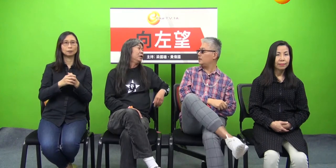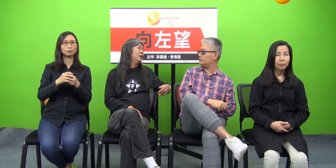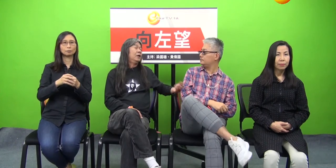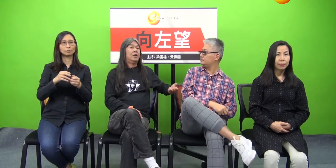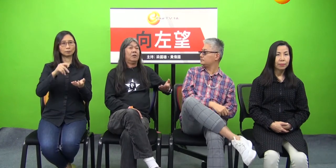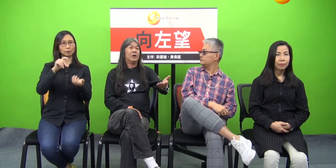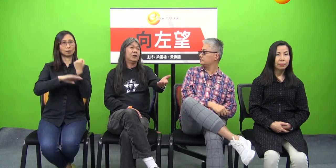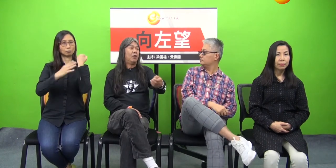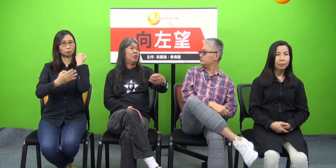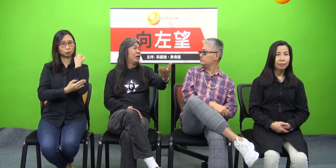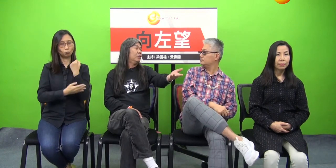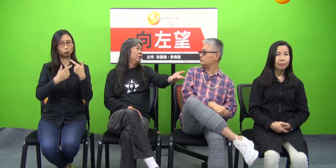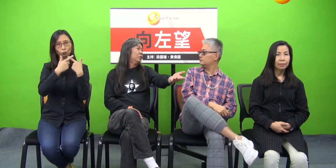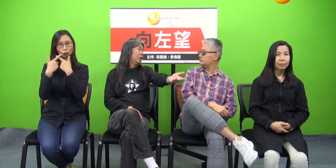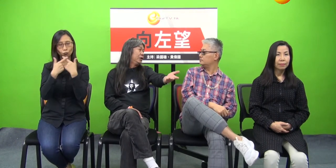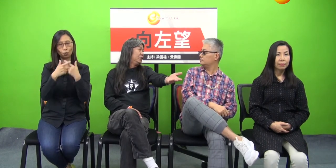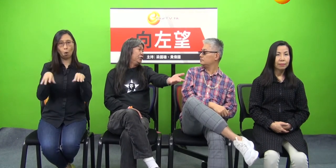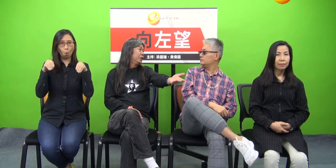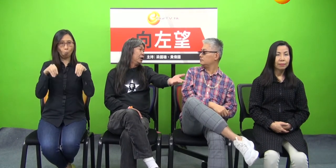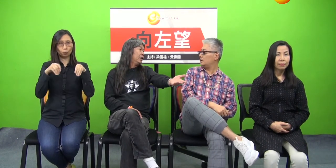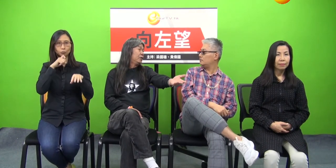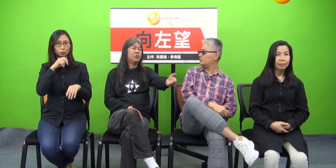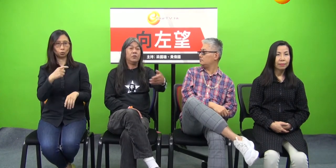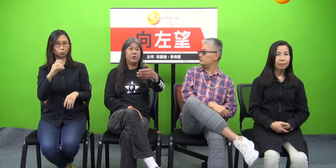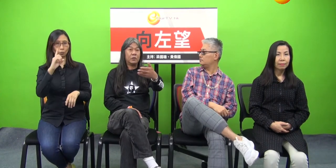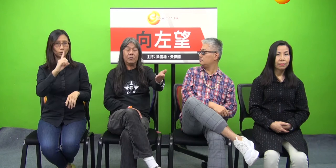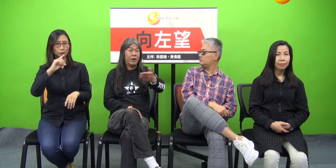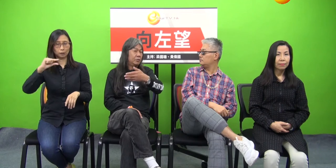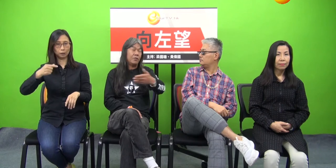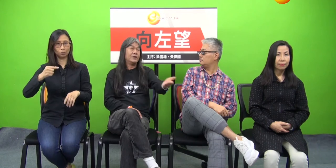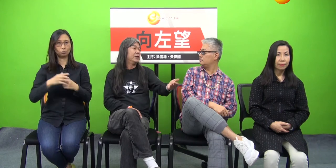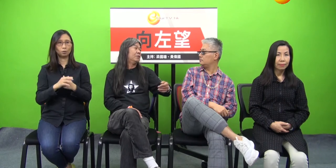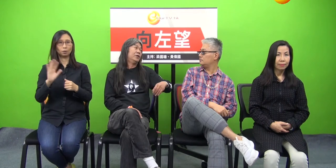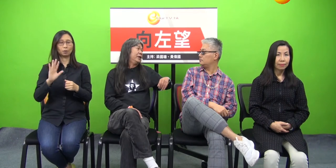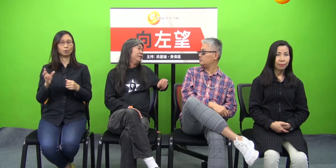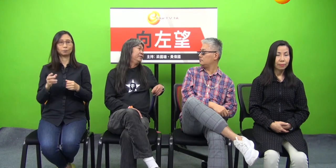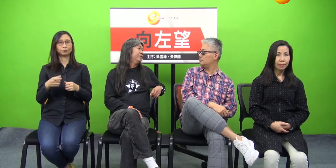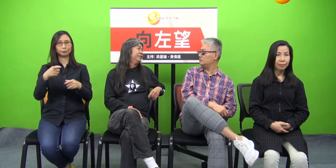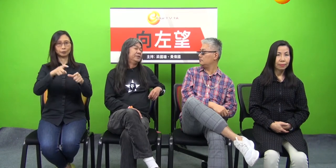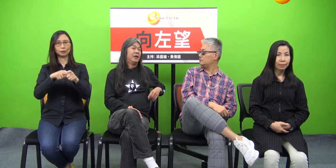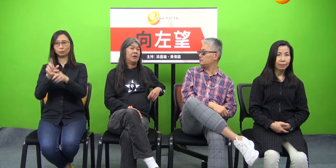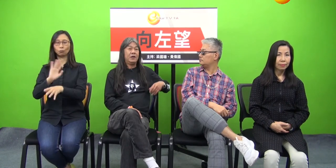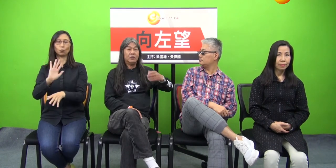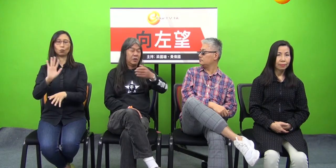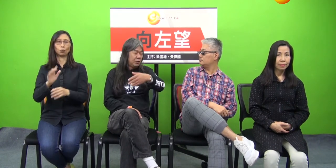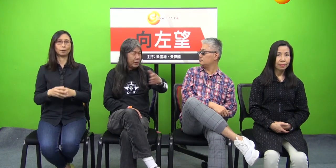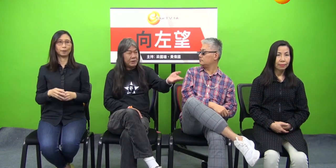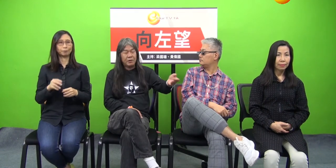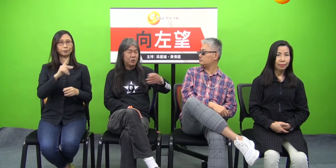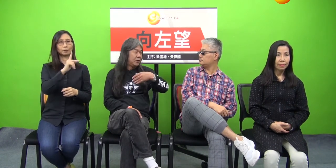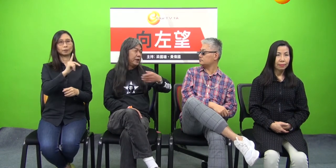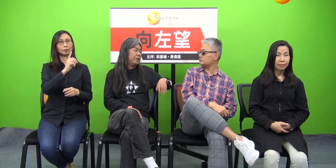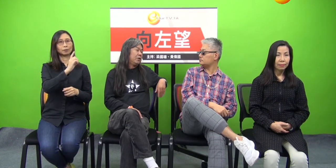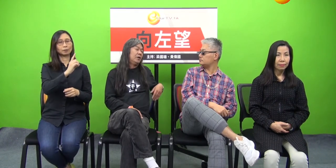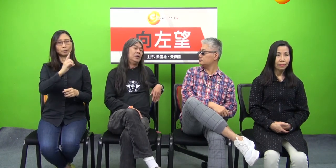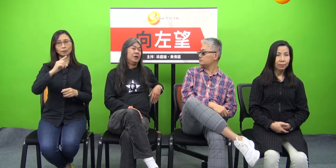司。好簡單，澳洲都有 DQ 議員噶，咁啊全部都話唔係唔攞翻錢噶，唔好意思，係嘛 DQ 咗唔攞翻錢，因為佢做